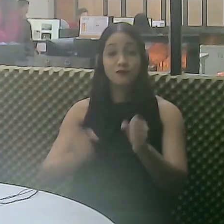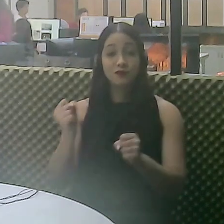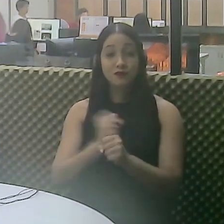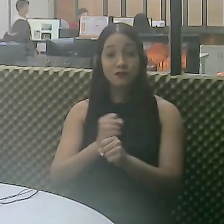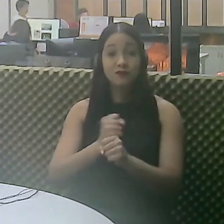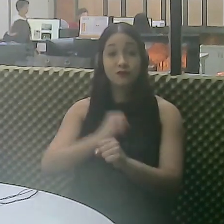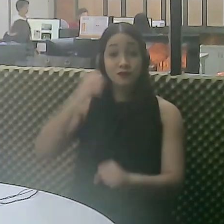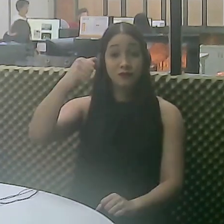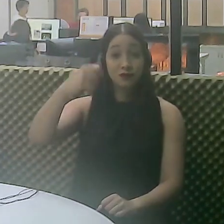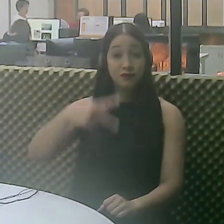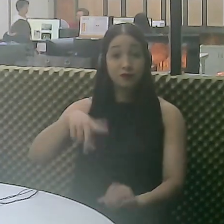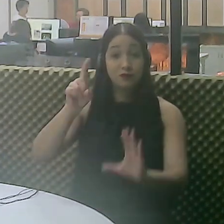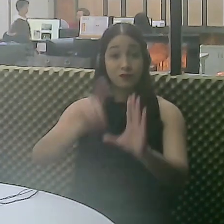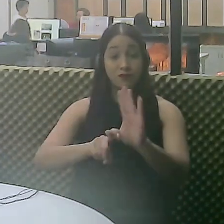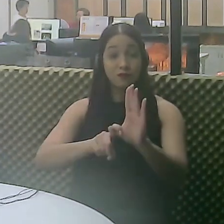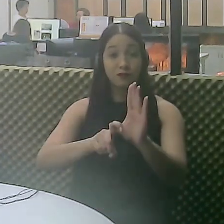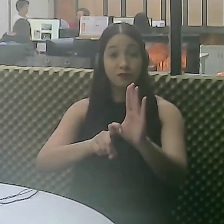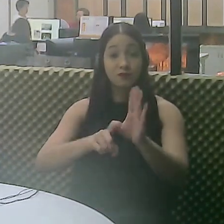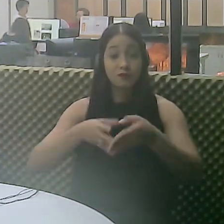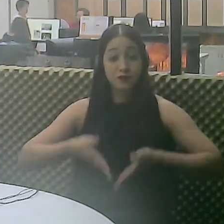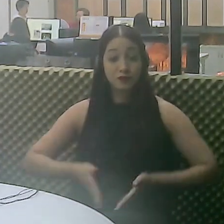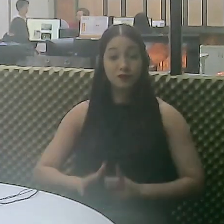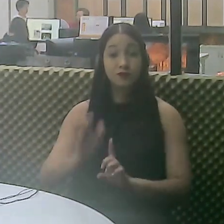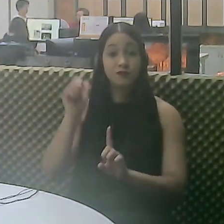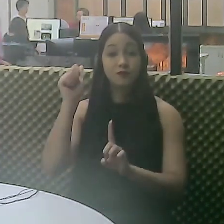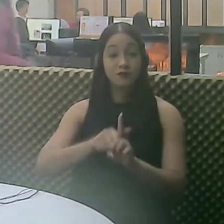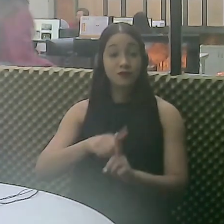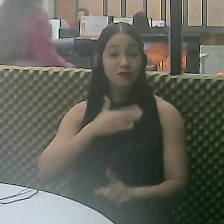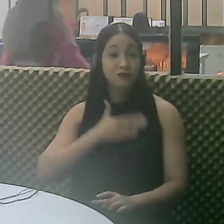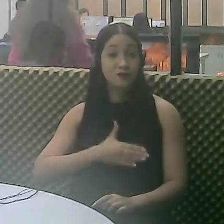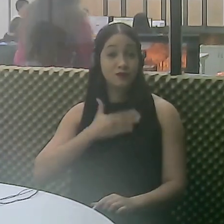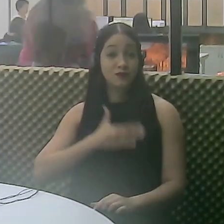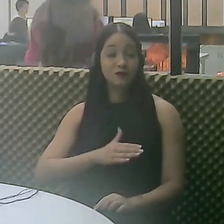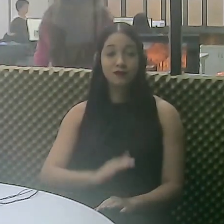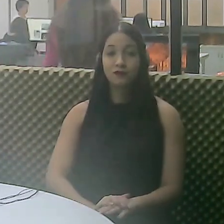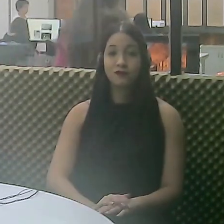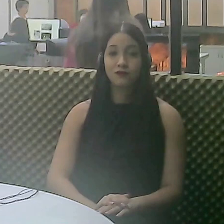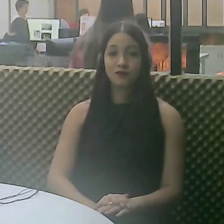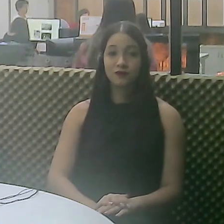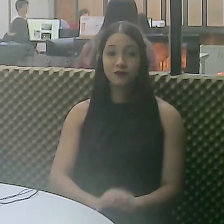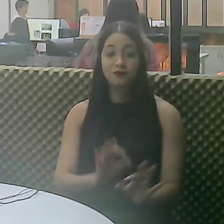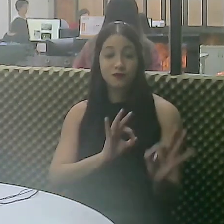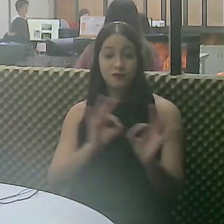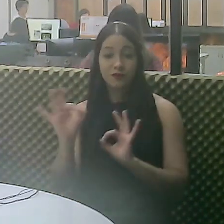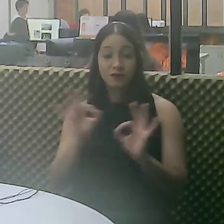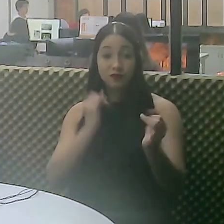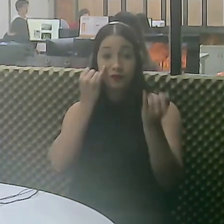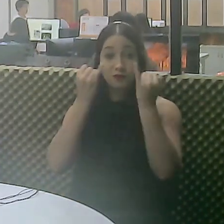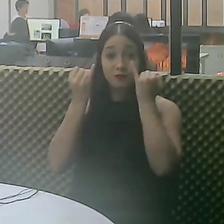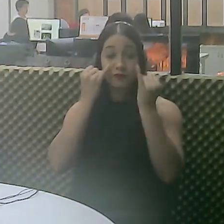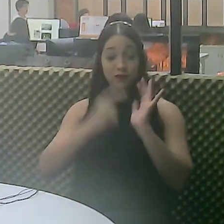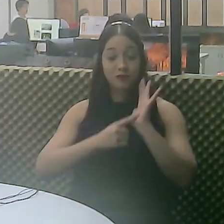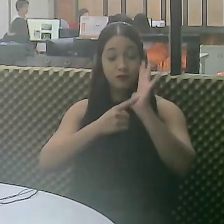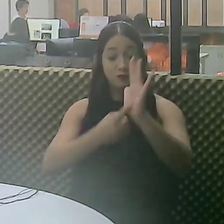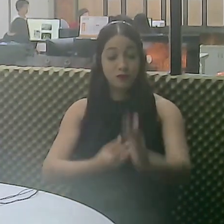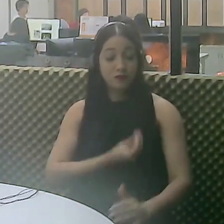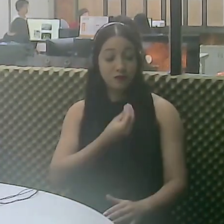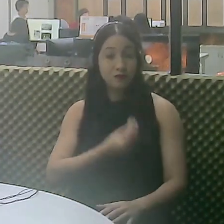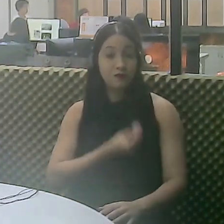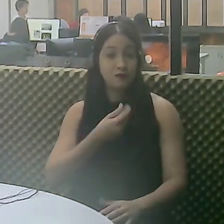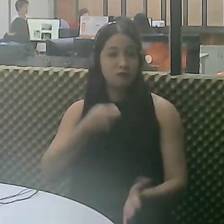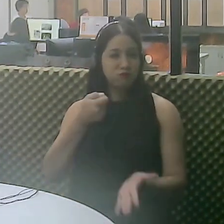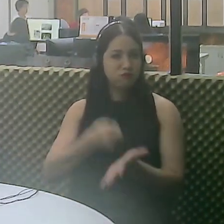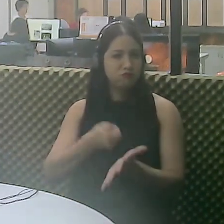anual de aposentados e pensionistas nascidos no mês de agosto. A atualização de dados, também conhecida como prova de vida,